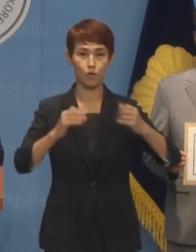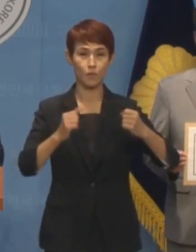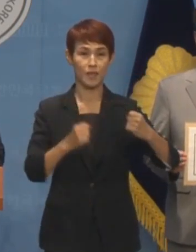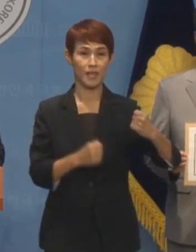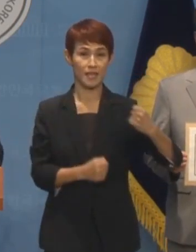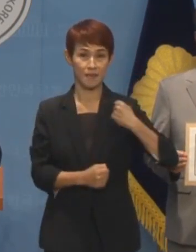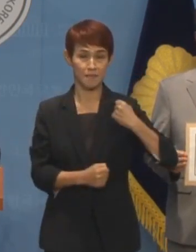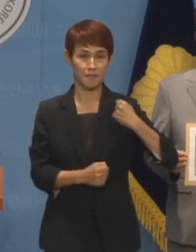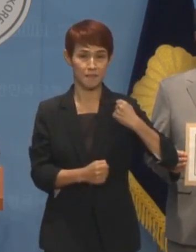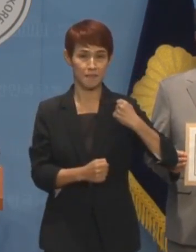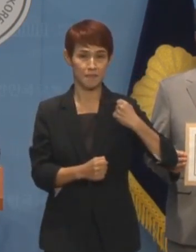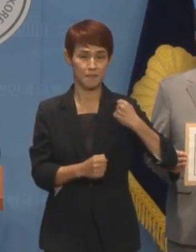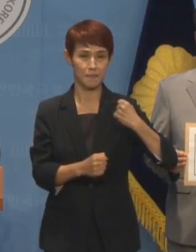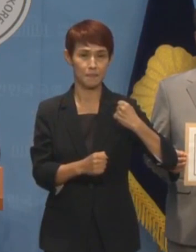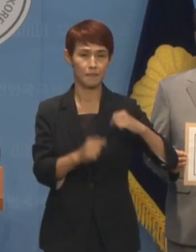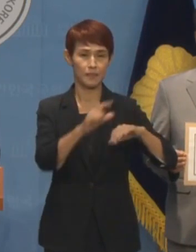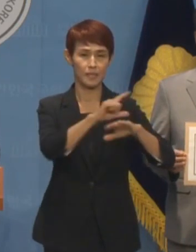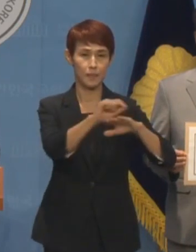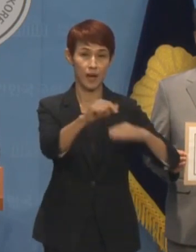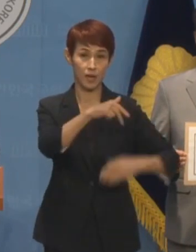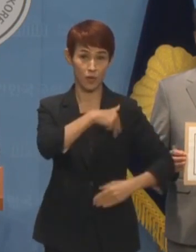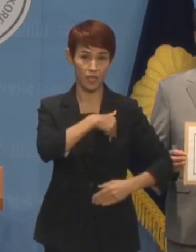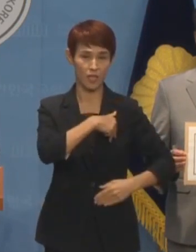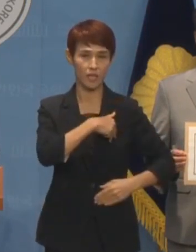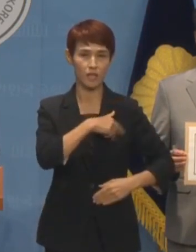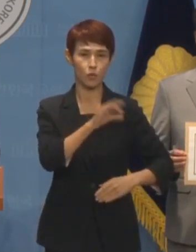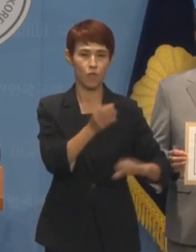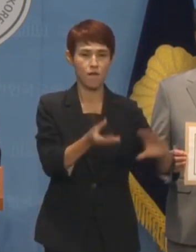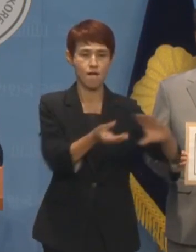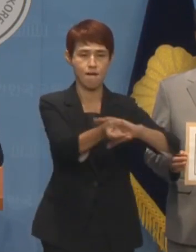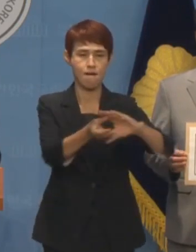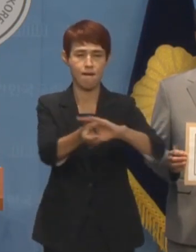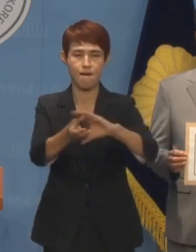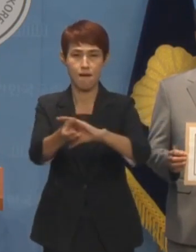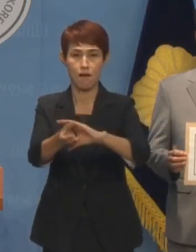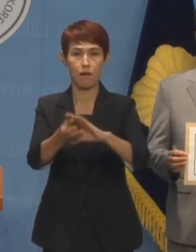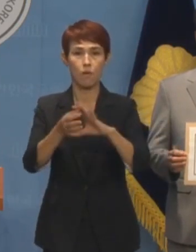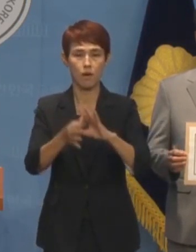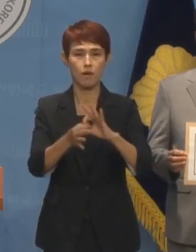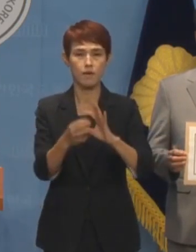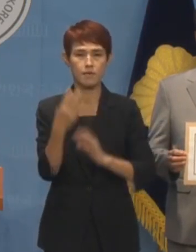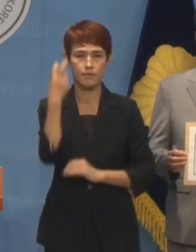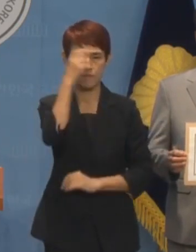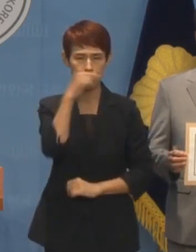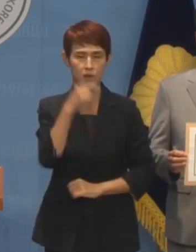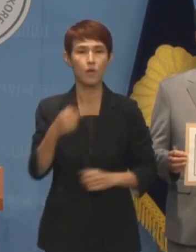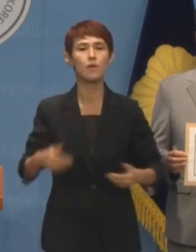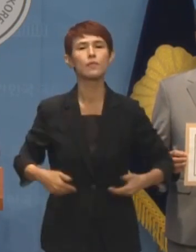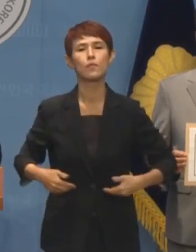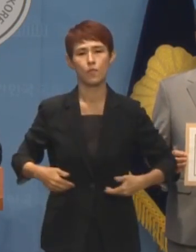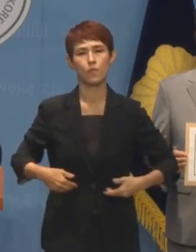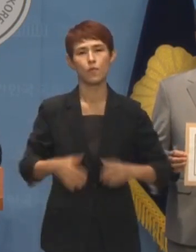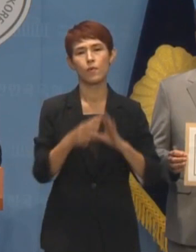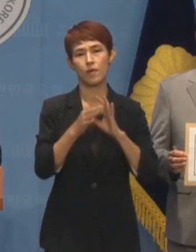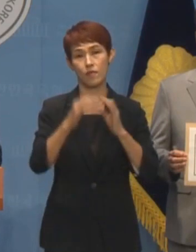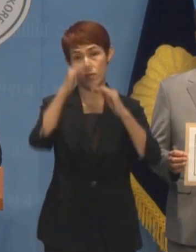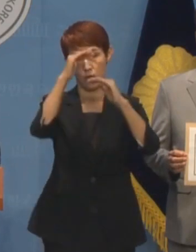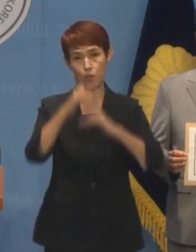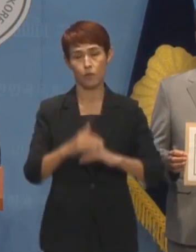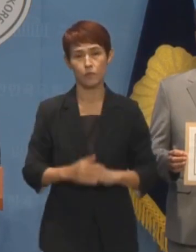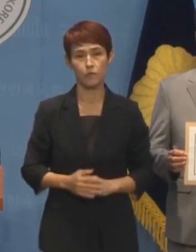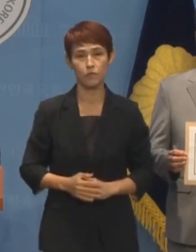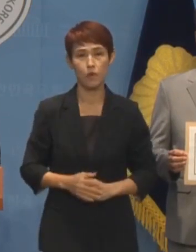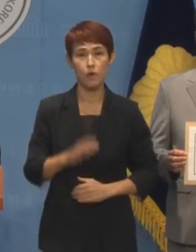금품살포 의혹에 대해서 철저하게 수사가 진행되어야 된다라는 내용의 기자회견입니다. 돈봉투